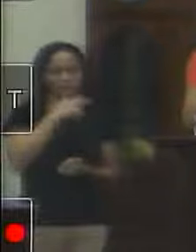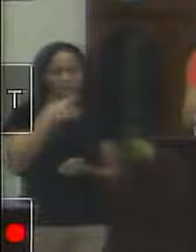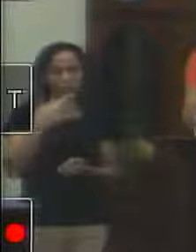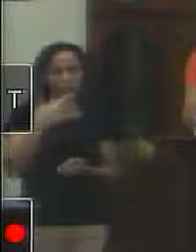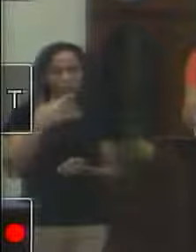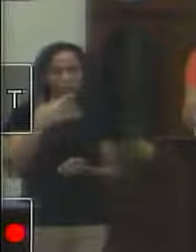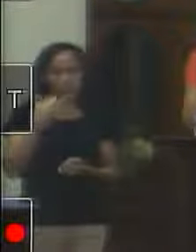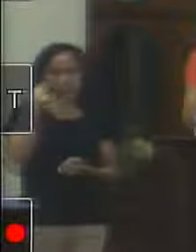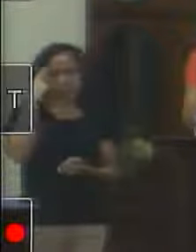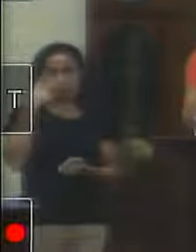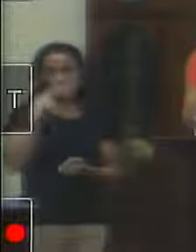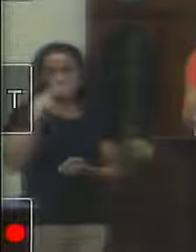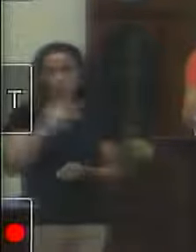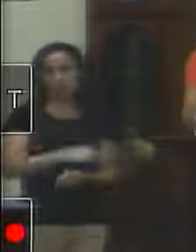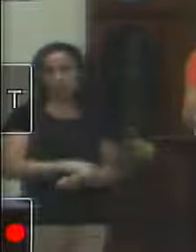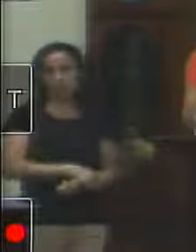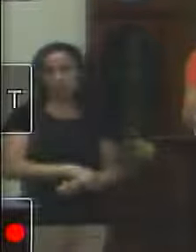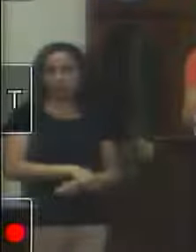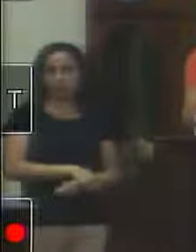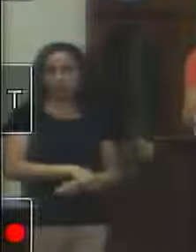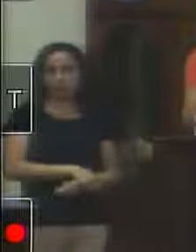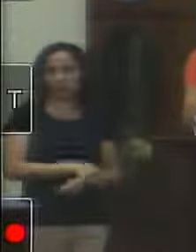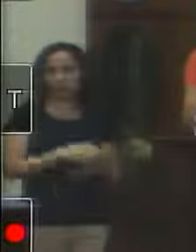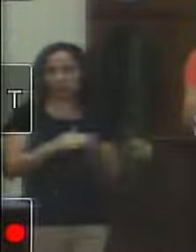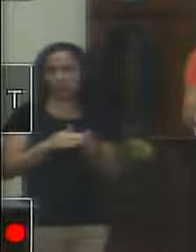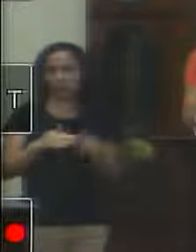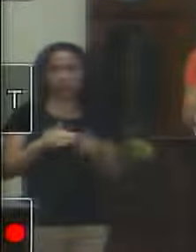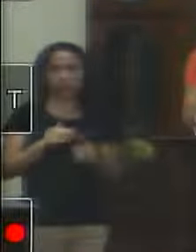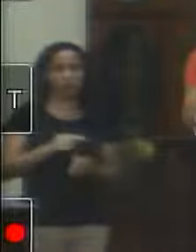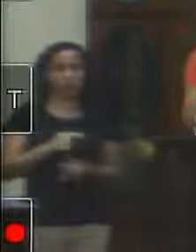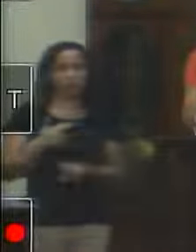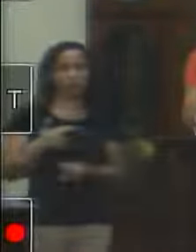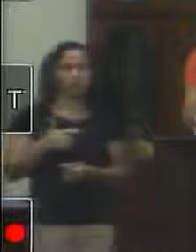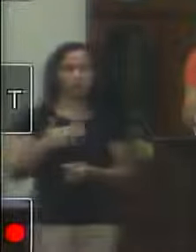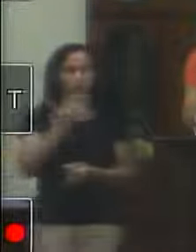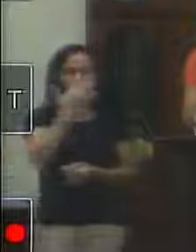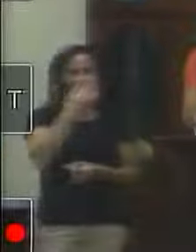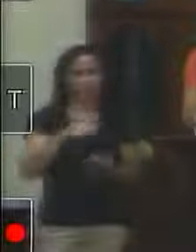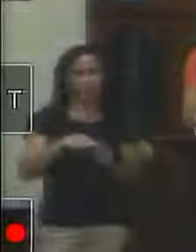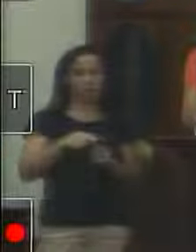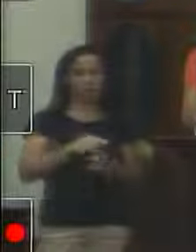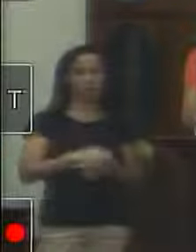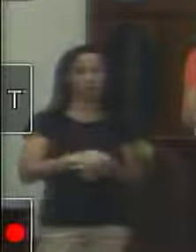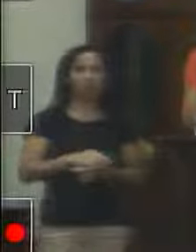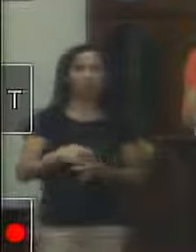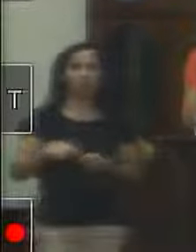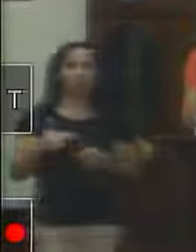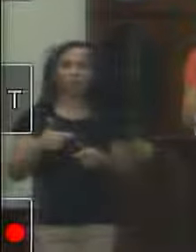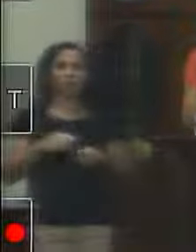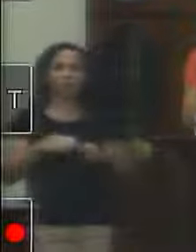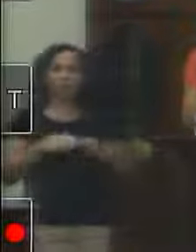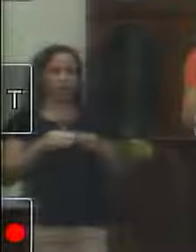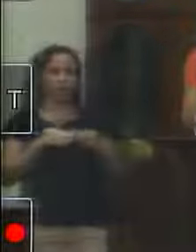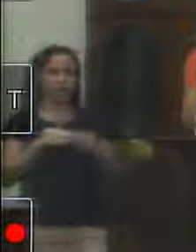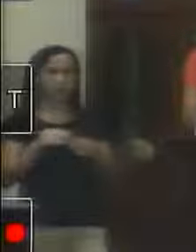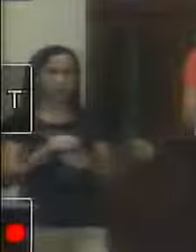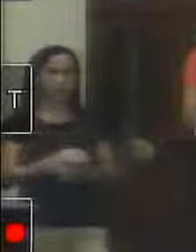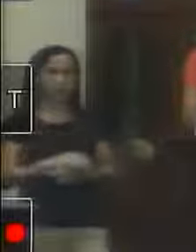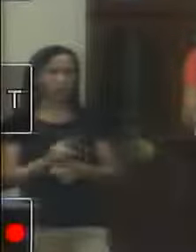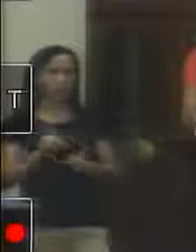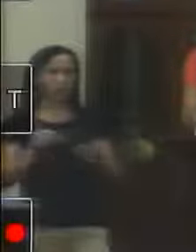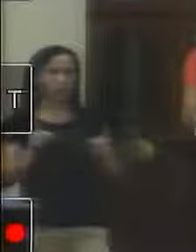A senhora disse... Foi pedido, não teria carnaval lá, então não foi pedido, gente, para